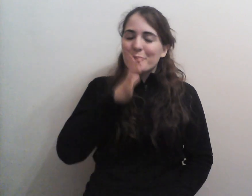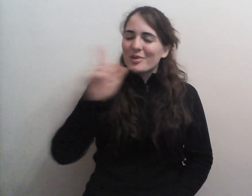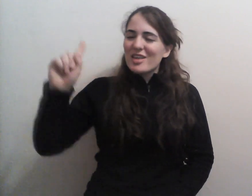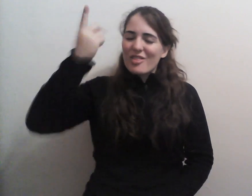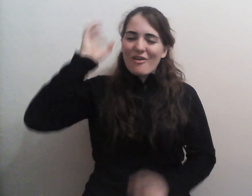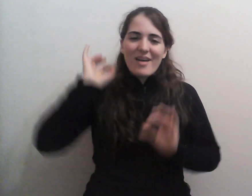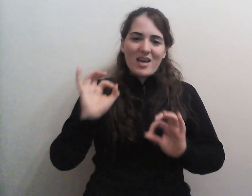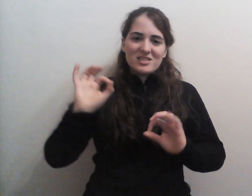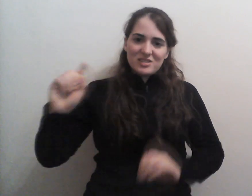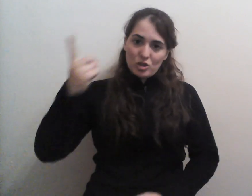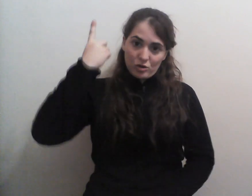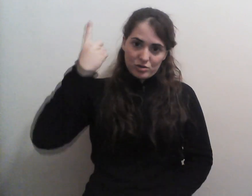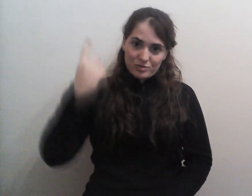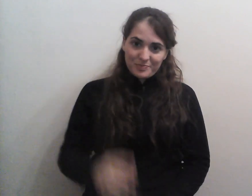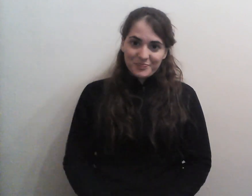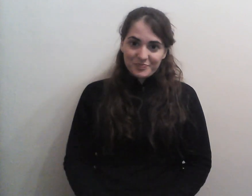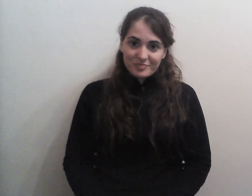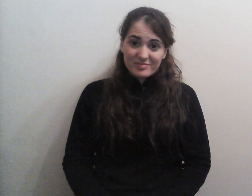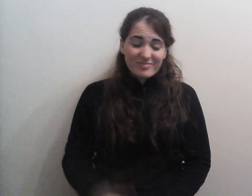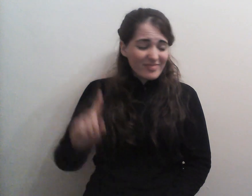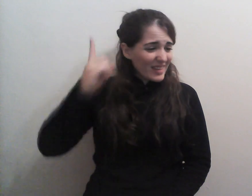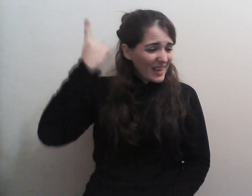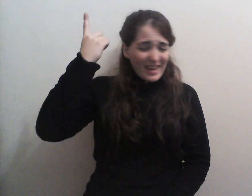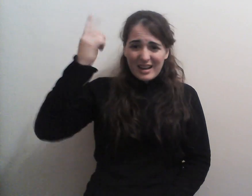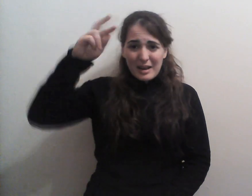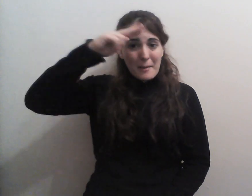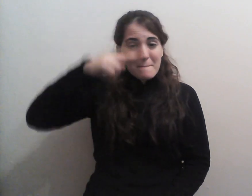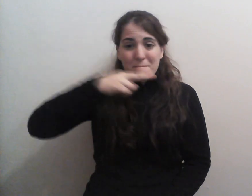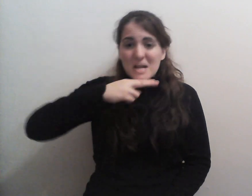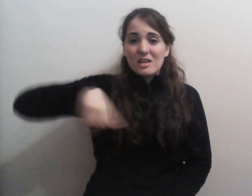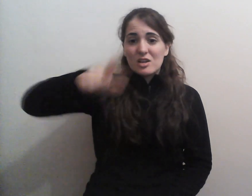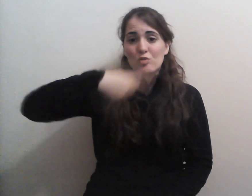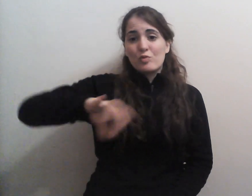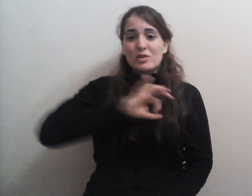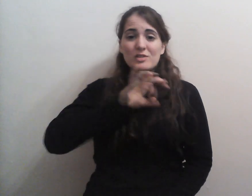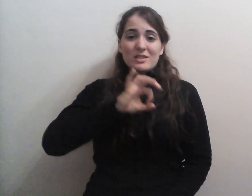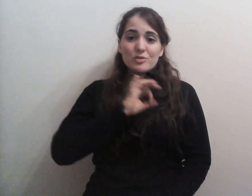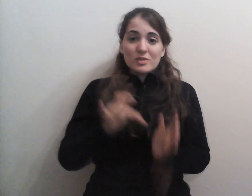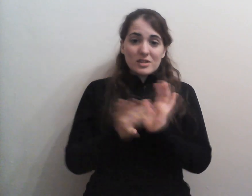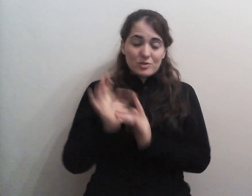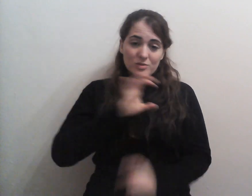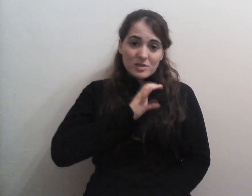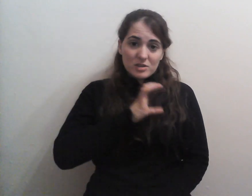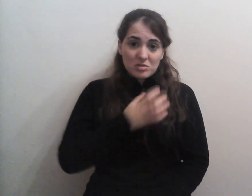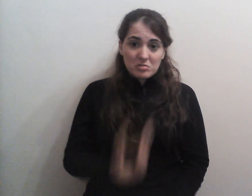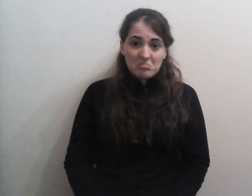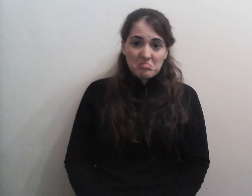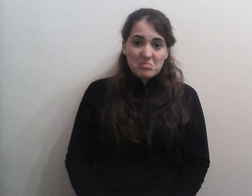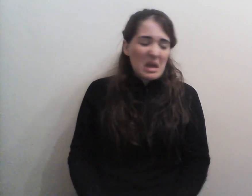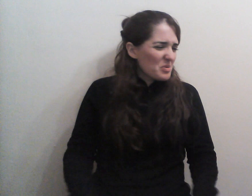Que Dios es Dios. Él es el Dios y Padre de nuestro Señor Jesucristo. Independientemente de lo que recibamos de Dios,